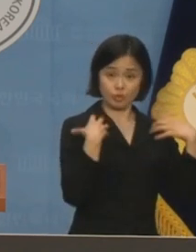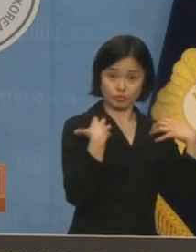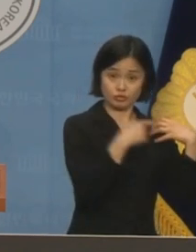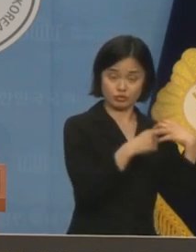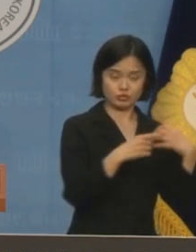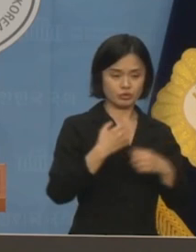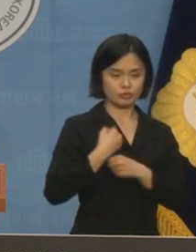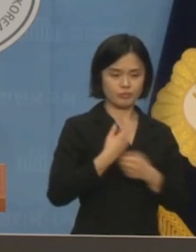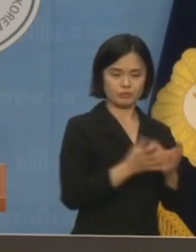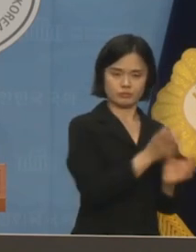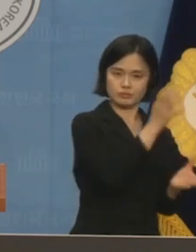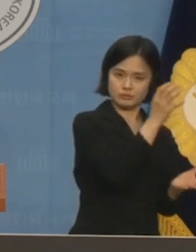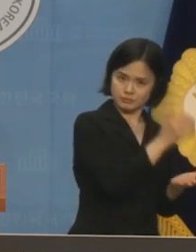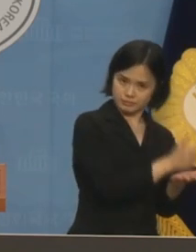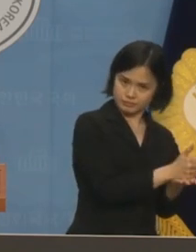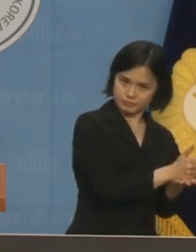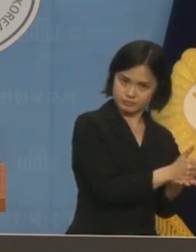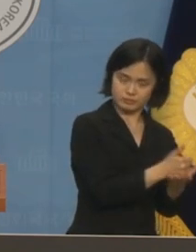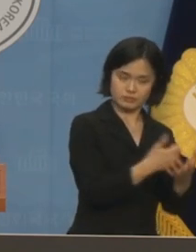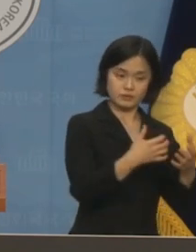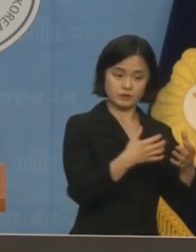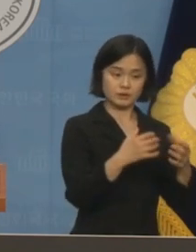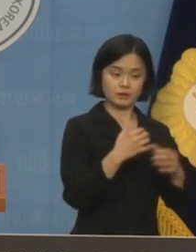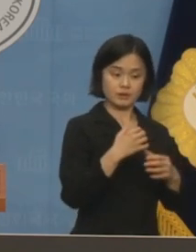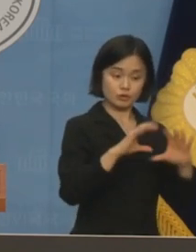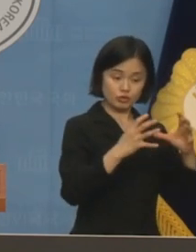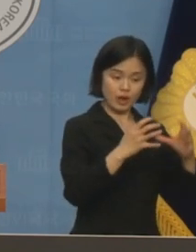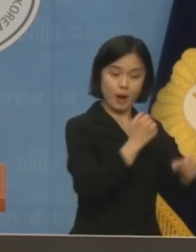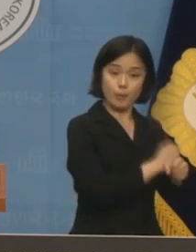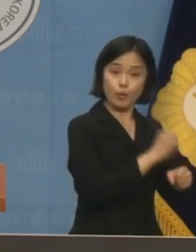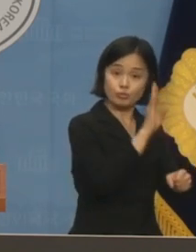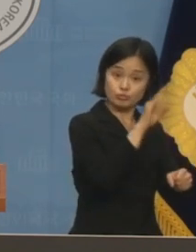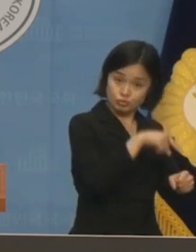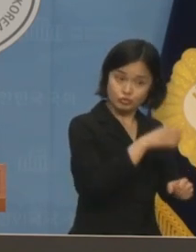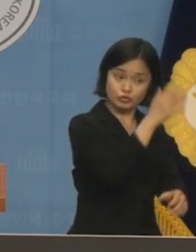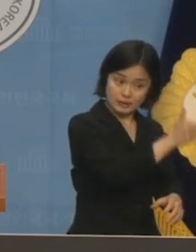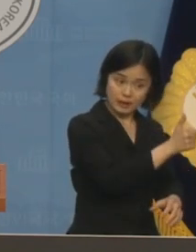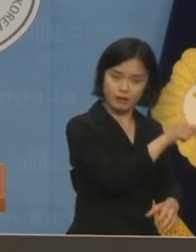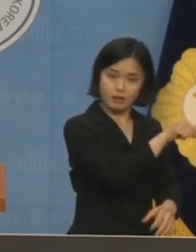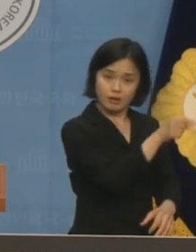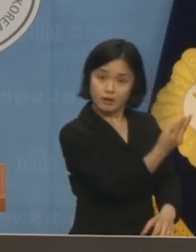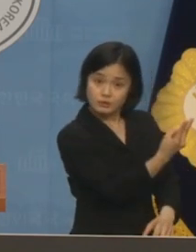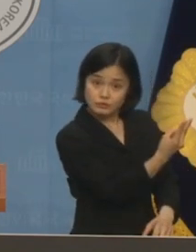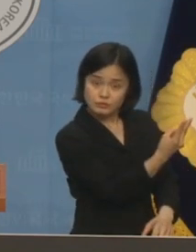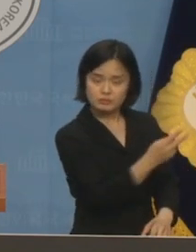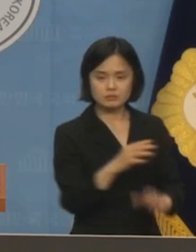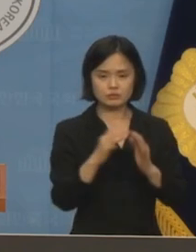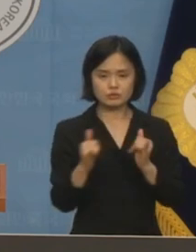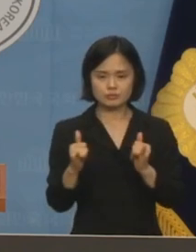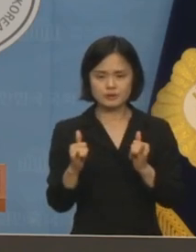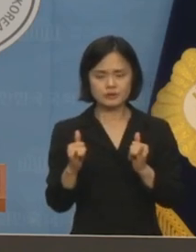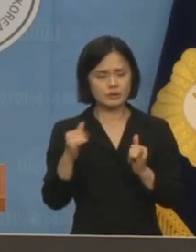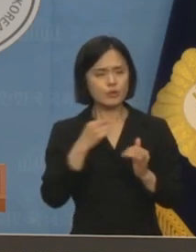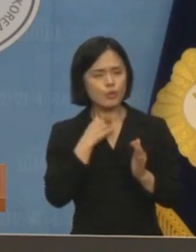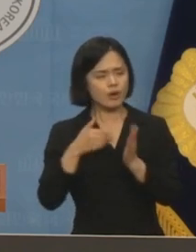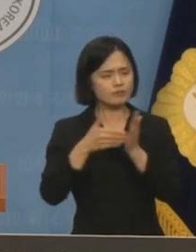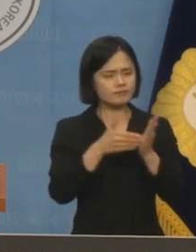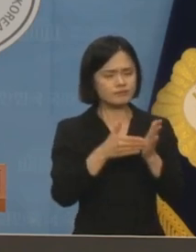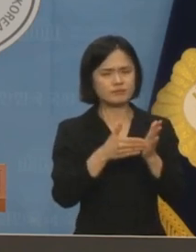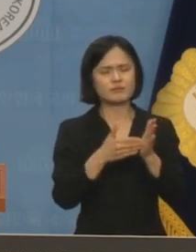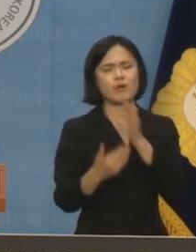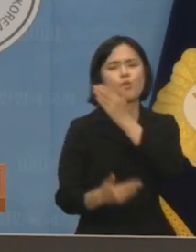장관과 국가보훈부 장관이 국민의 목소리를 외면한 채 보신주의로 일관하고 있는